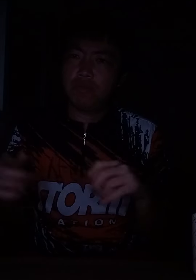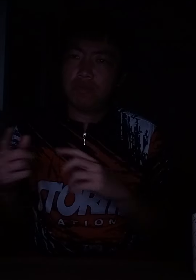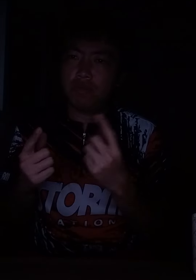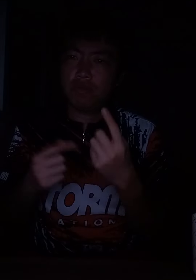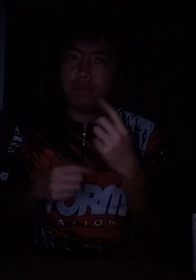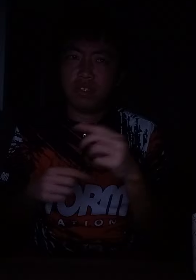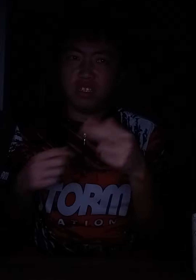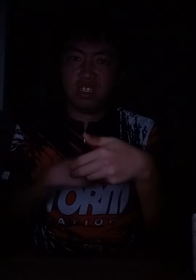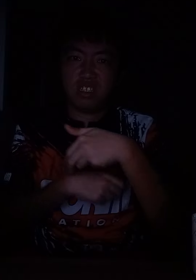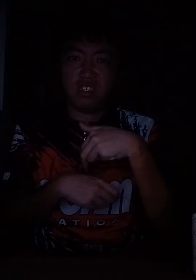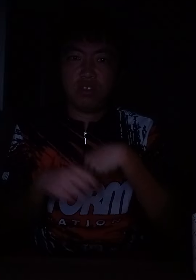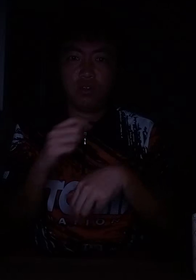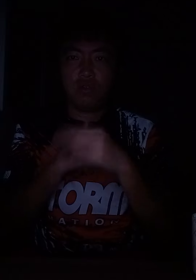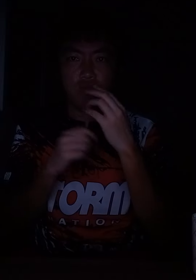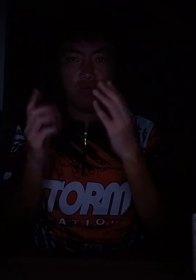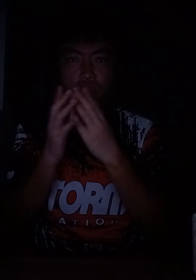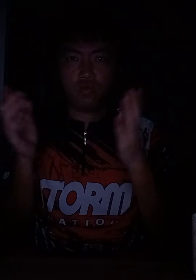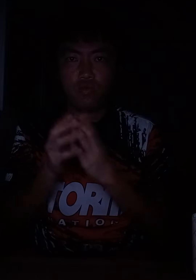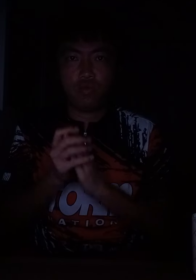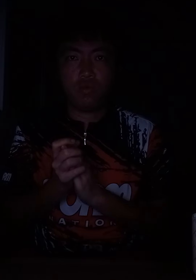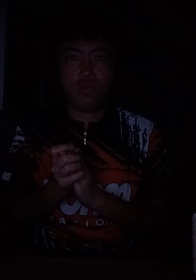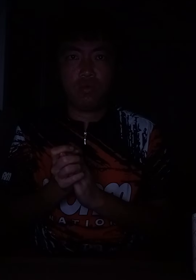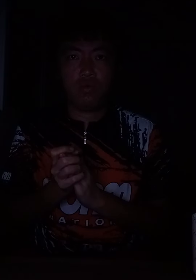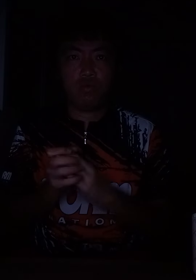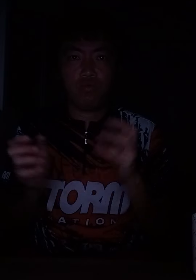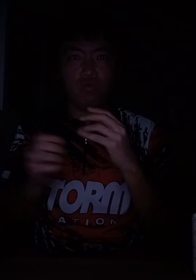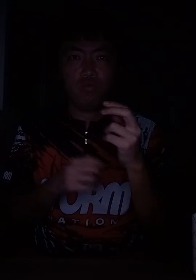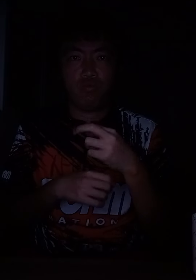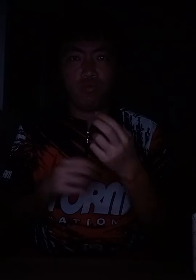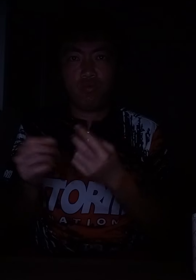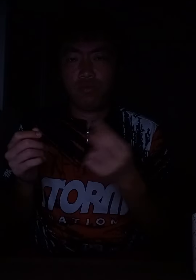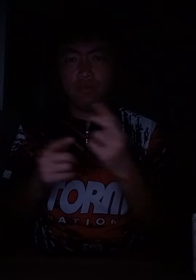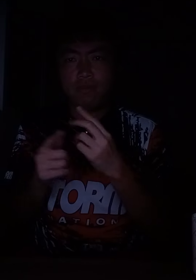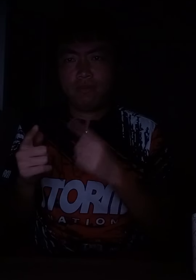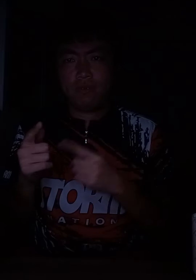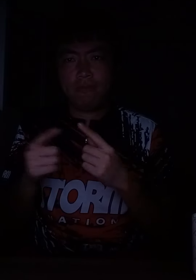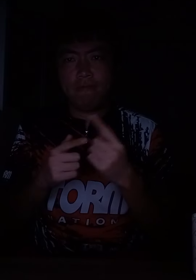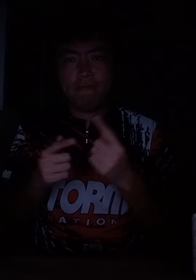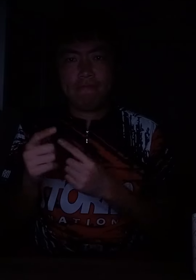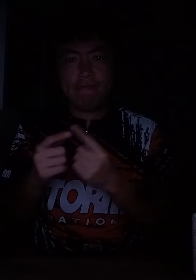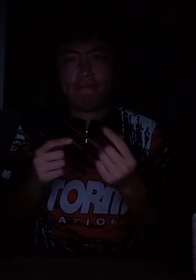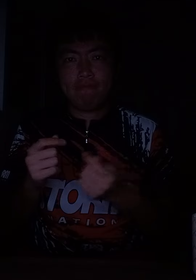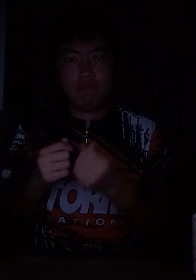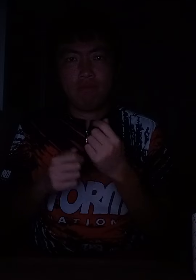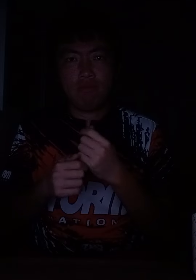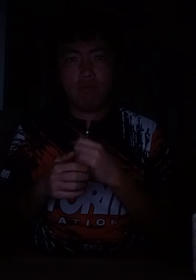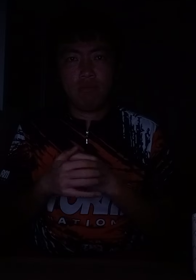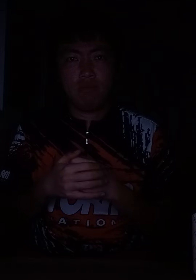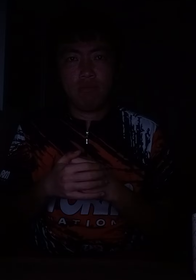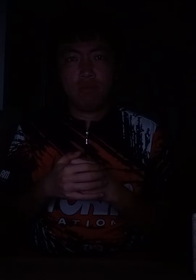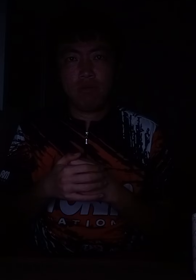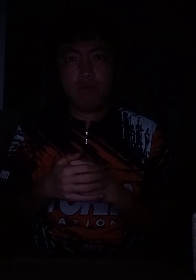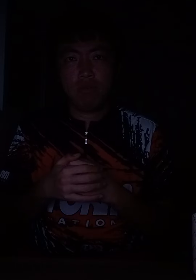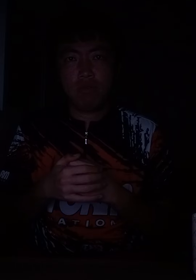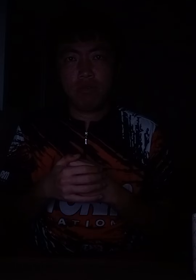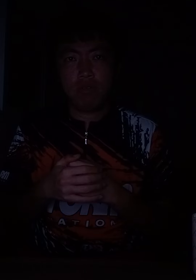지하철에서 폭력을 행사한 적도 있기 때문에 이런 사람이 이렇게까지 관리가 안 됐다는 게 좀 문제죠. 제가